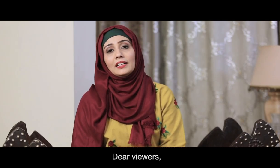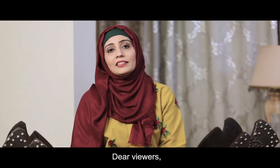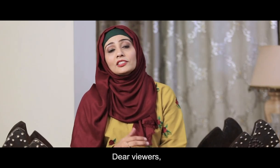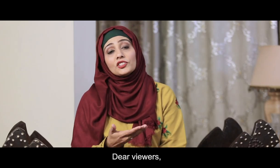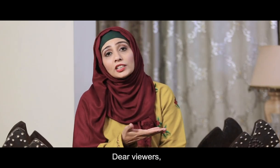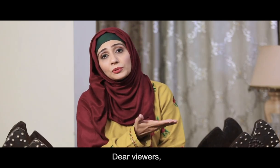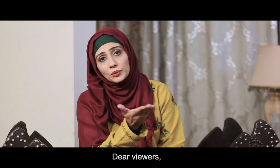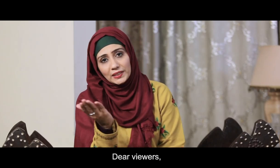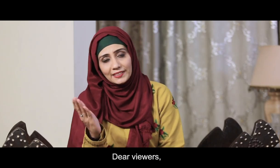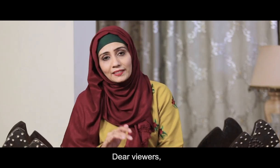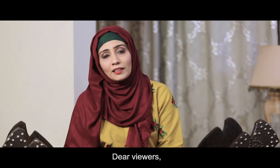जी व्यूअर्स,